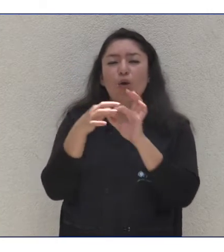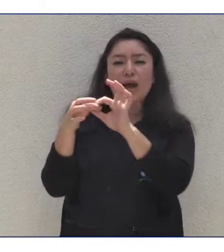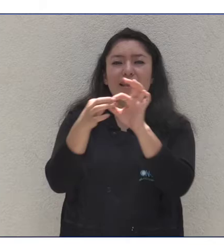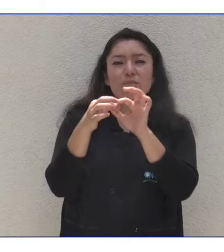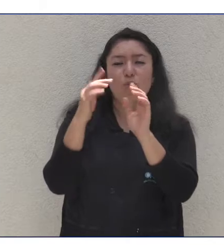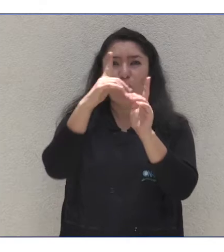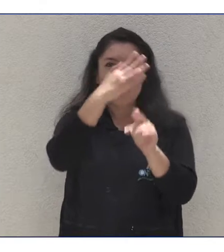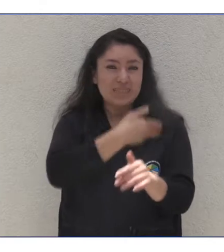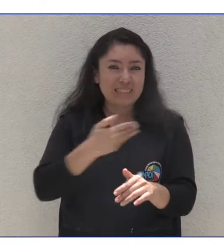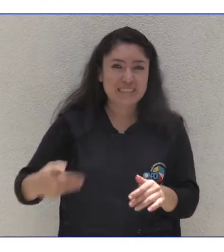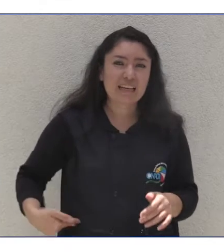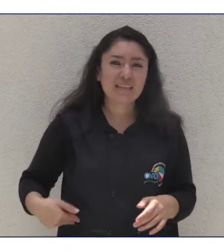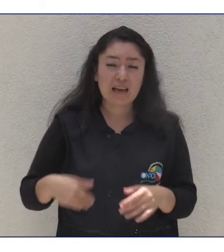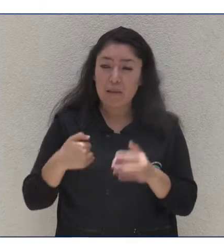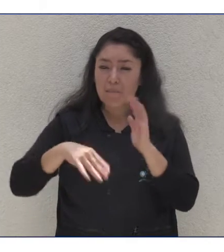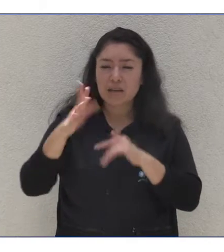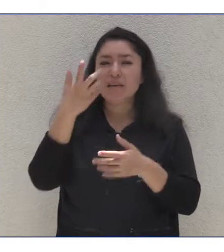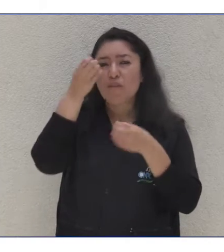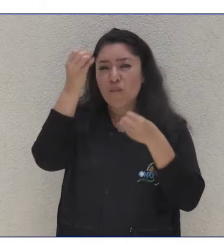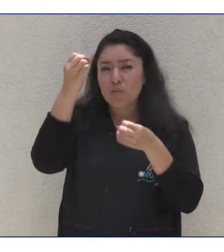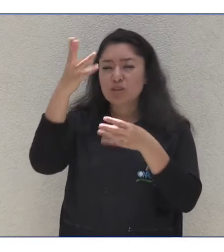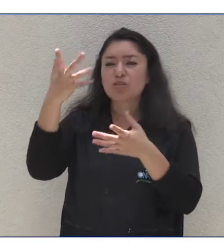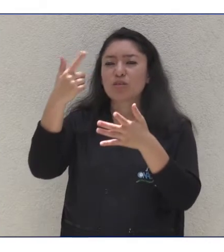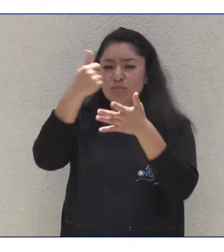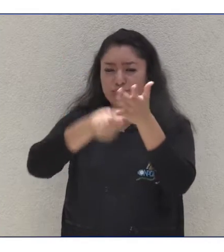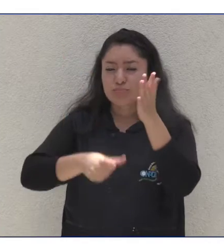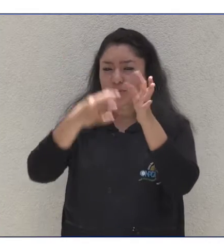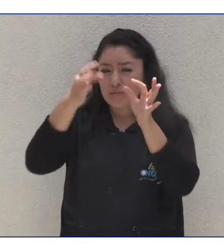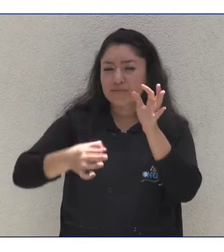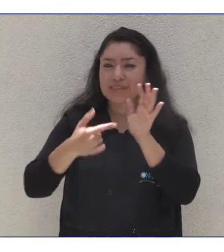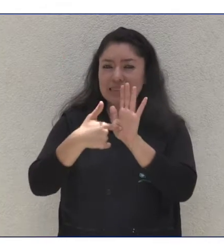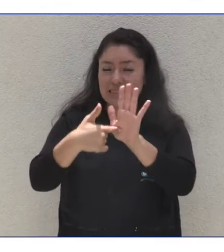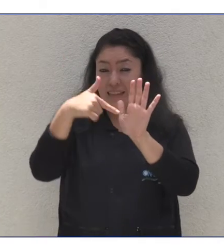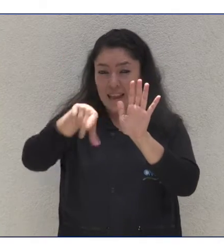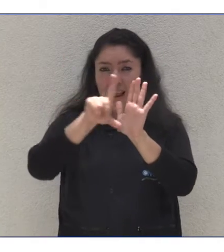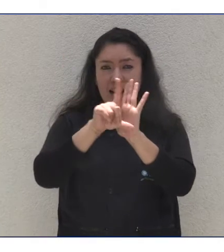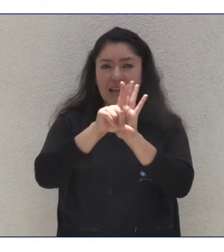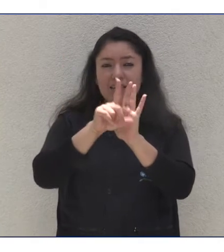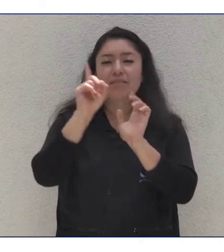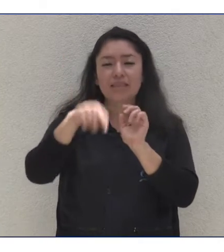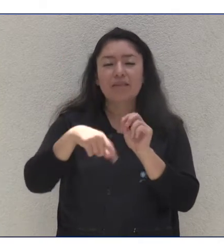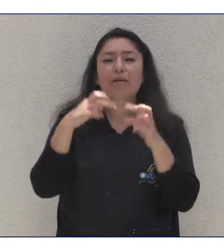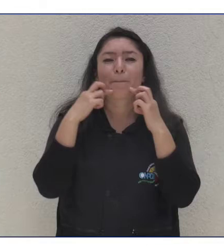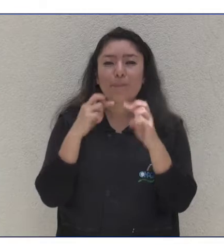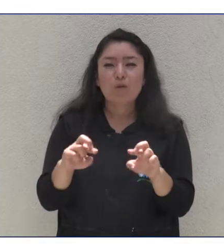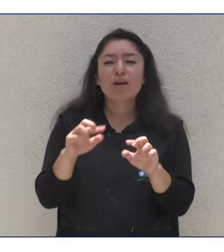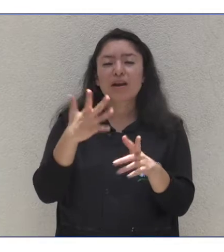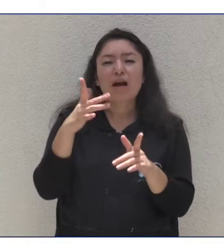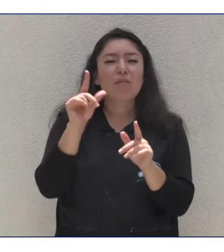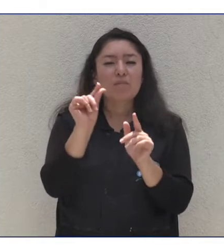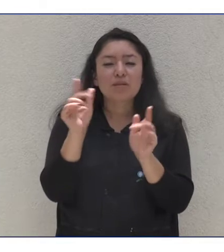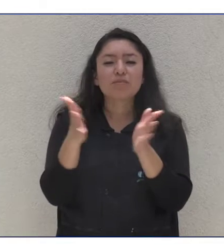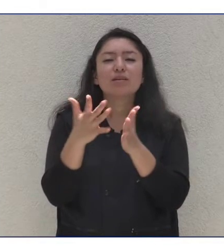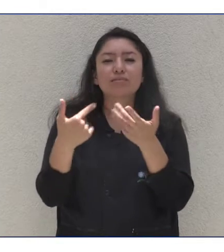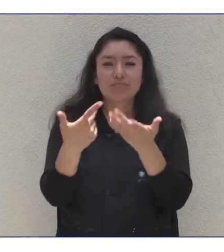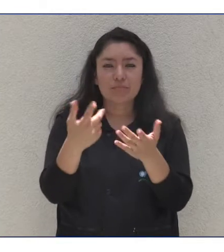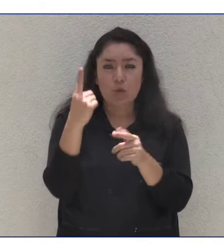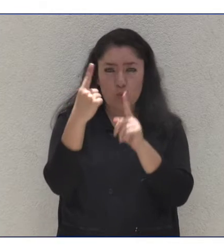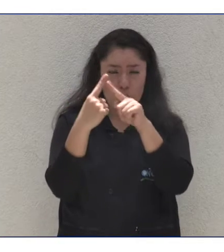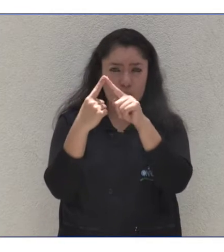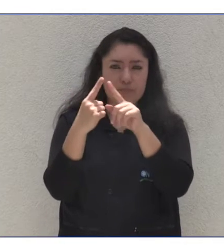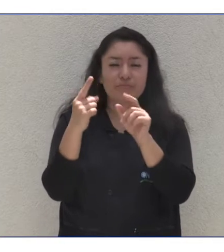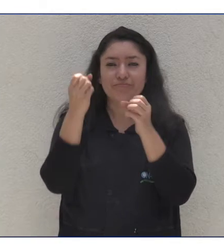El organismo ejecutivo, además de la información pública de oficio contenida en la presente ley, debe hacer pública como mínimo la